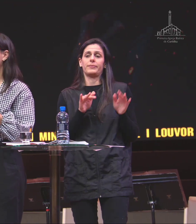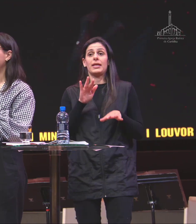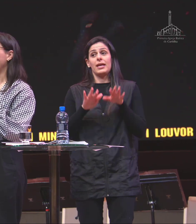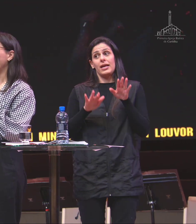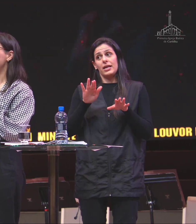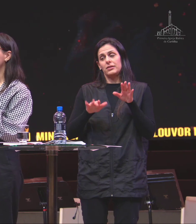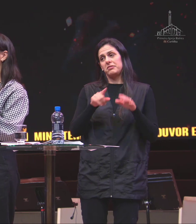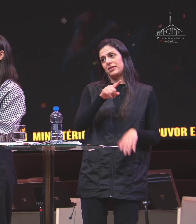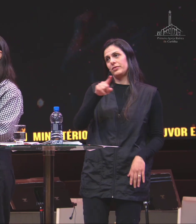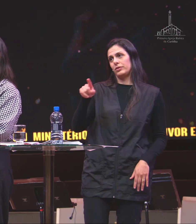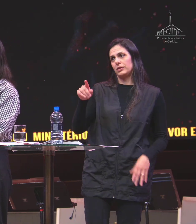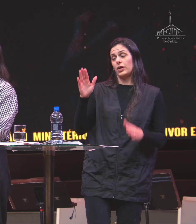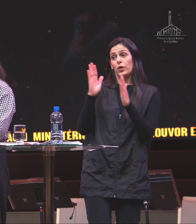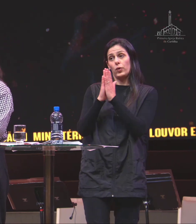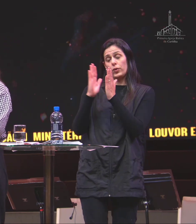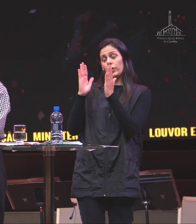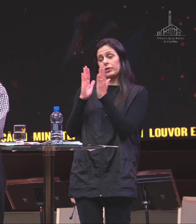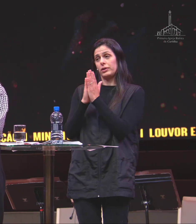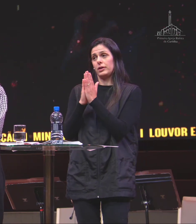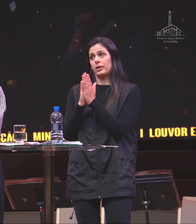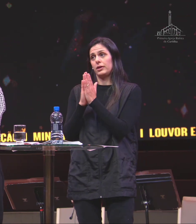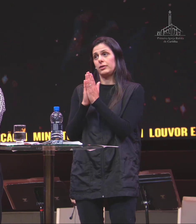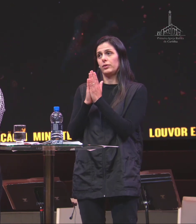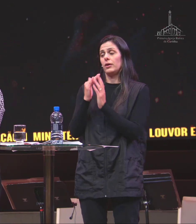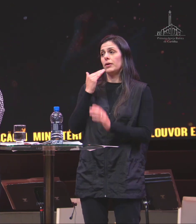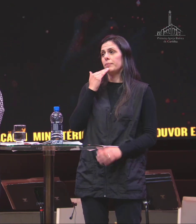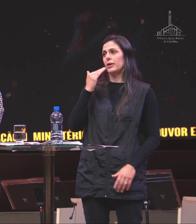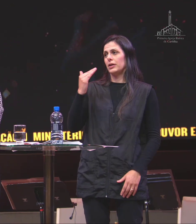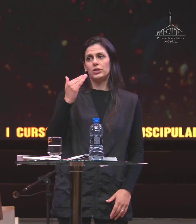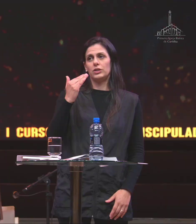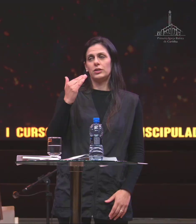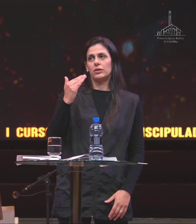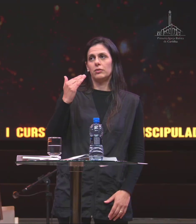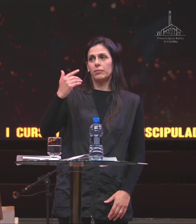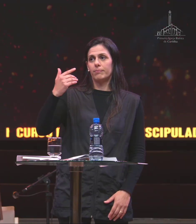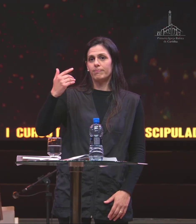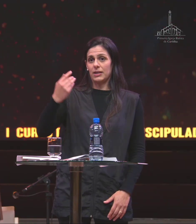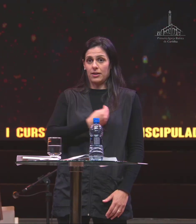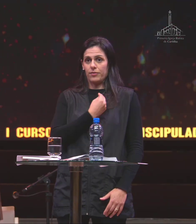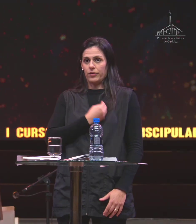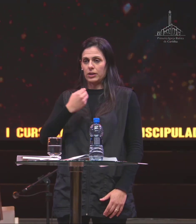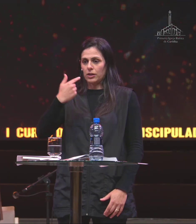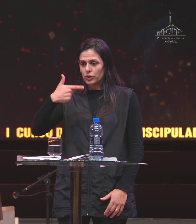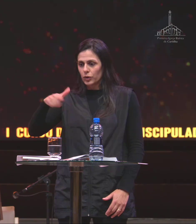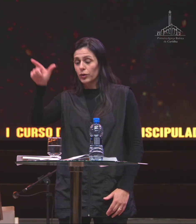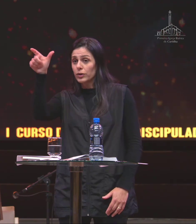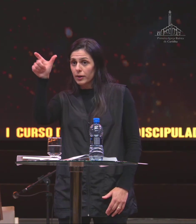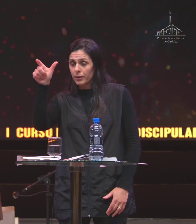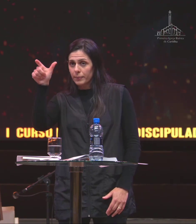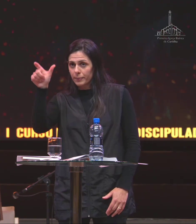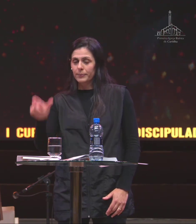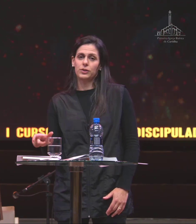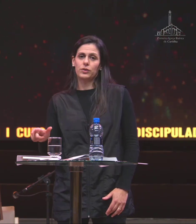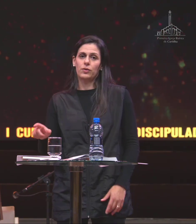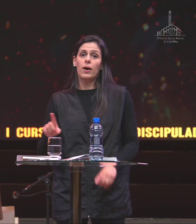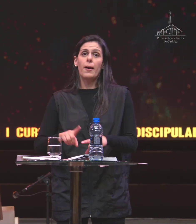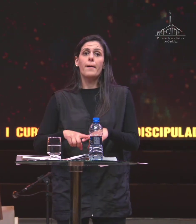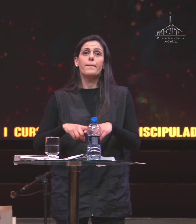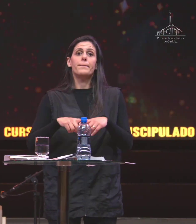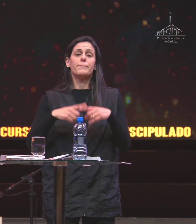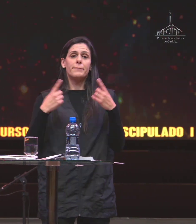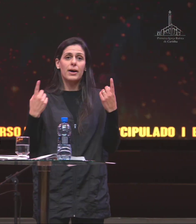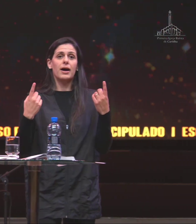Deus vivos, não em tábuas de pedra, mas em tábuas de corações humanos. Gente, é muito importante,